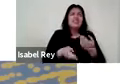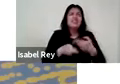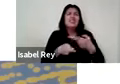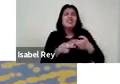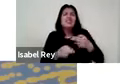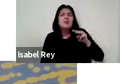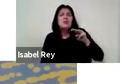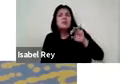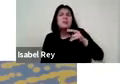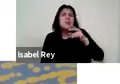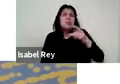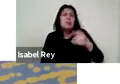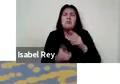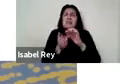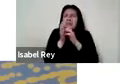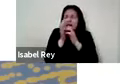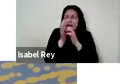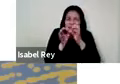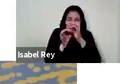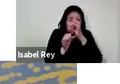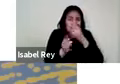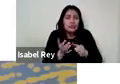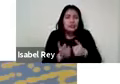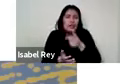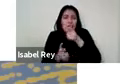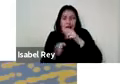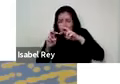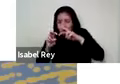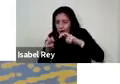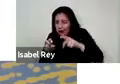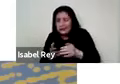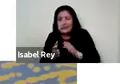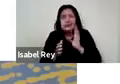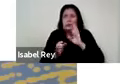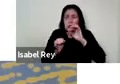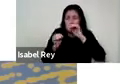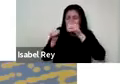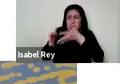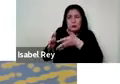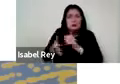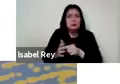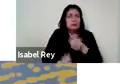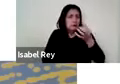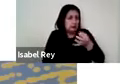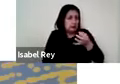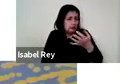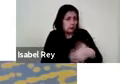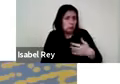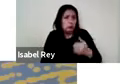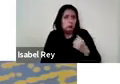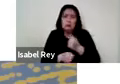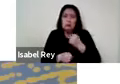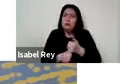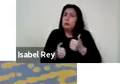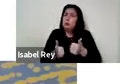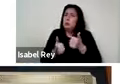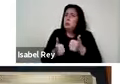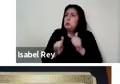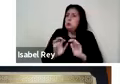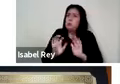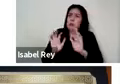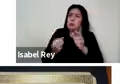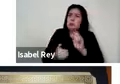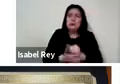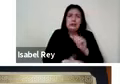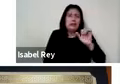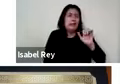analizando pequeñas bacterias, analizando el agua residual, y realmente llegó un trabajo muy extraordinario.